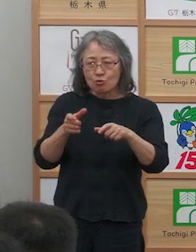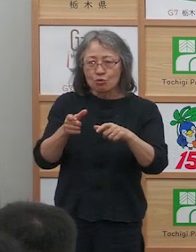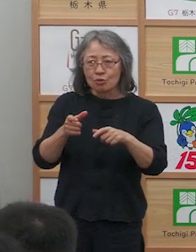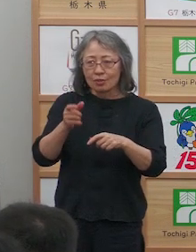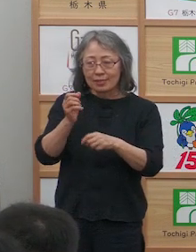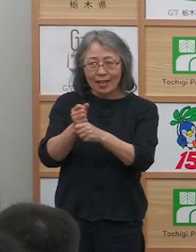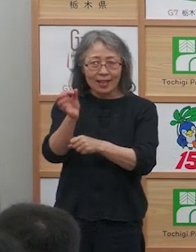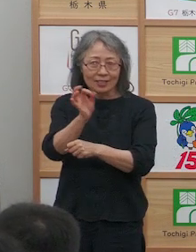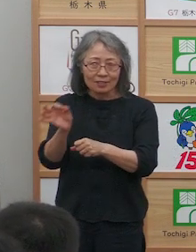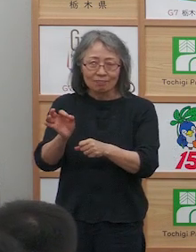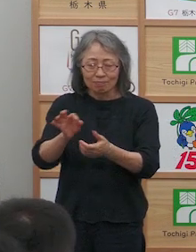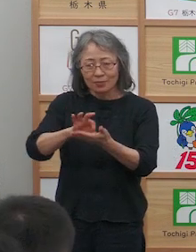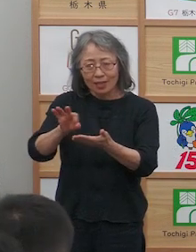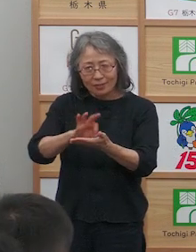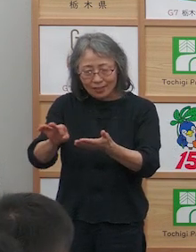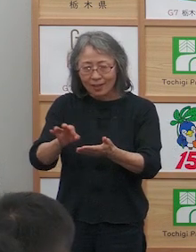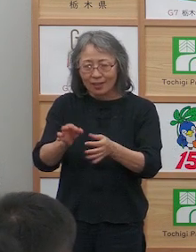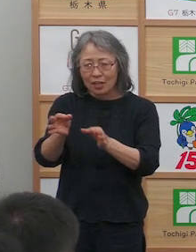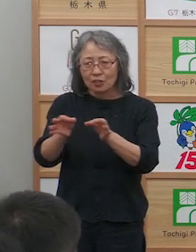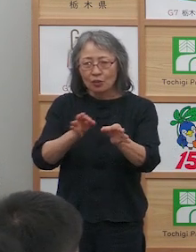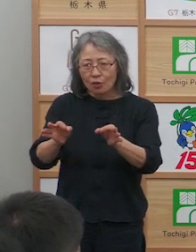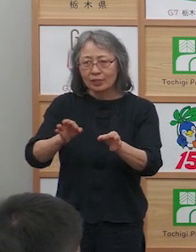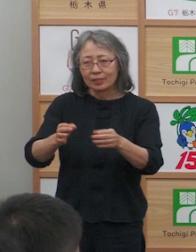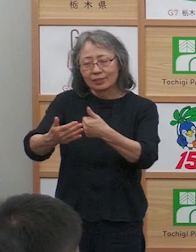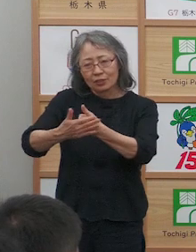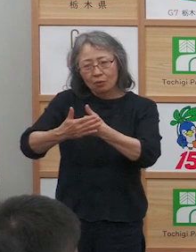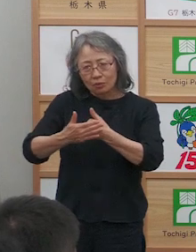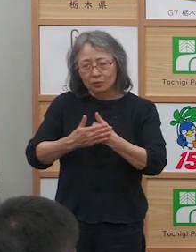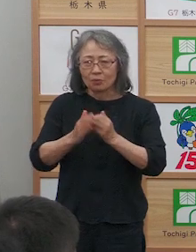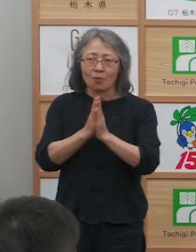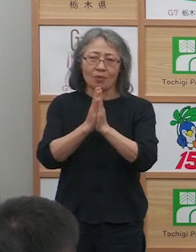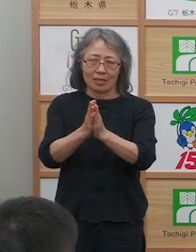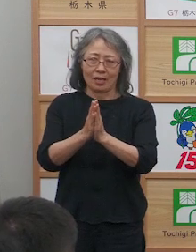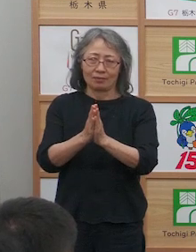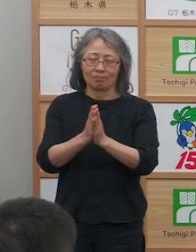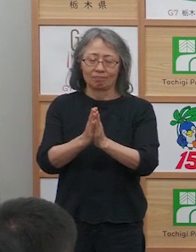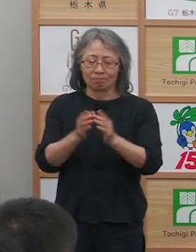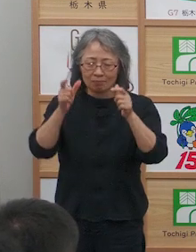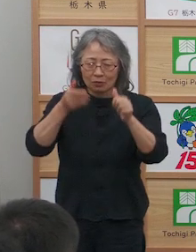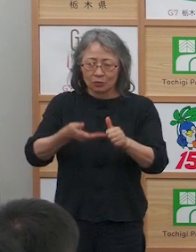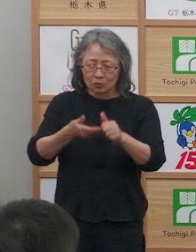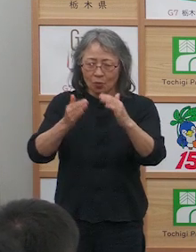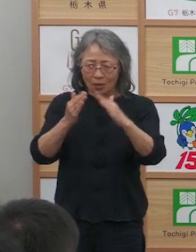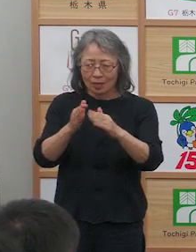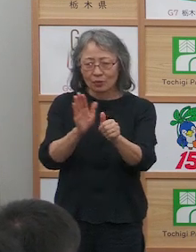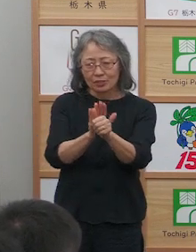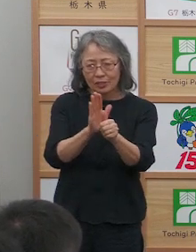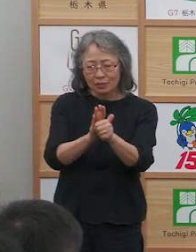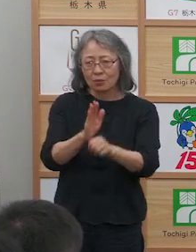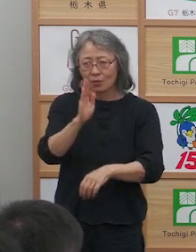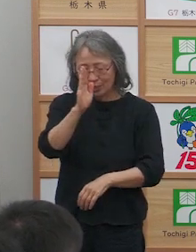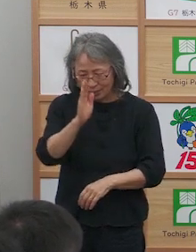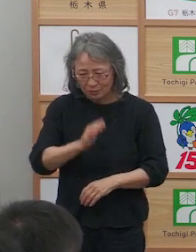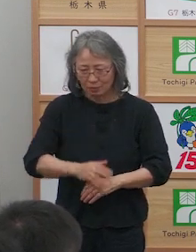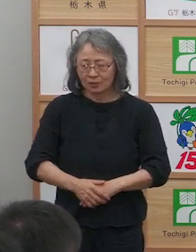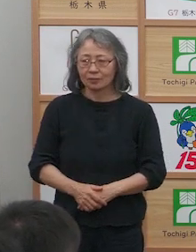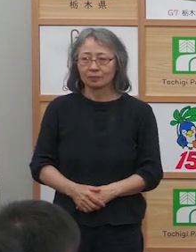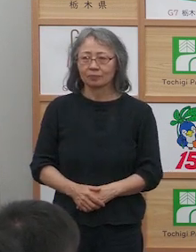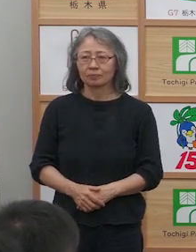ど消費の拡大にご協力をいただきますよう、酪農家の支援をいただきますようよろしくお願いをいたします